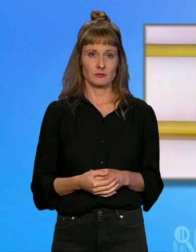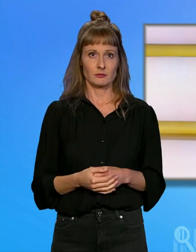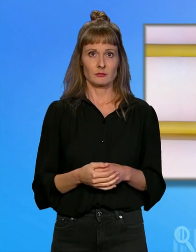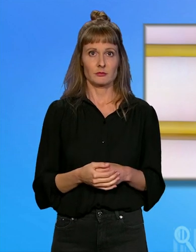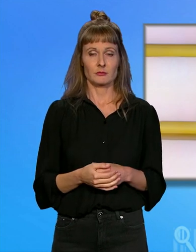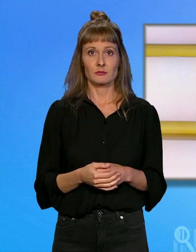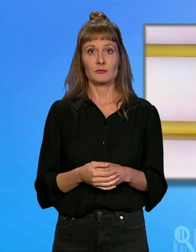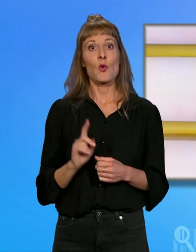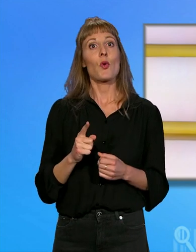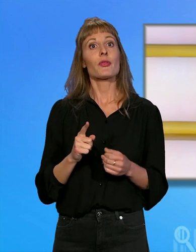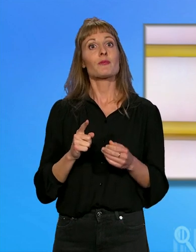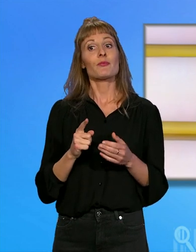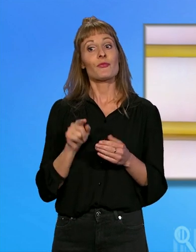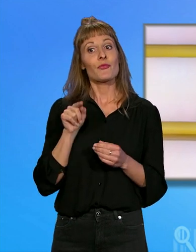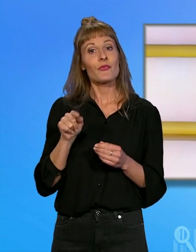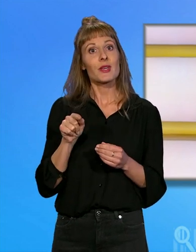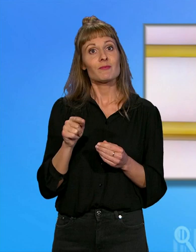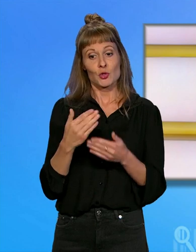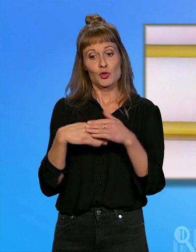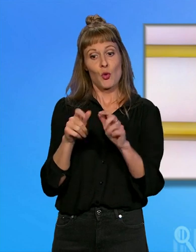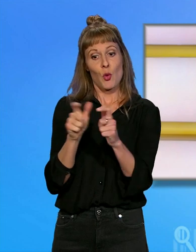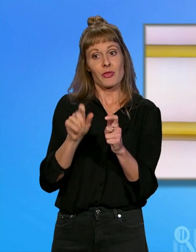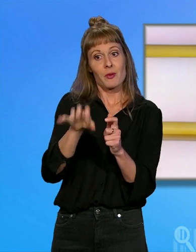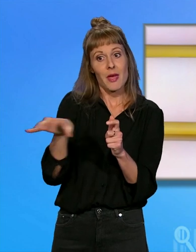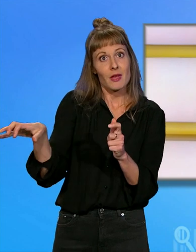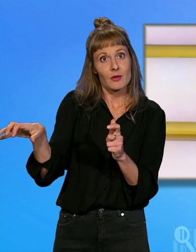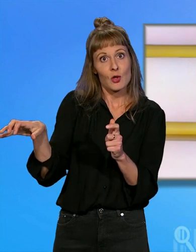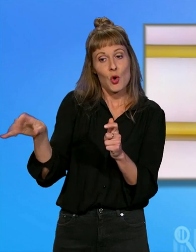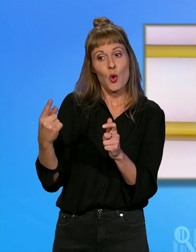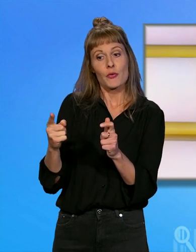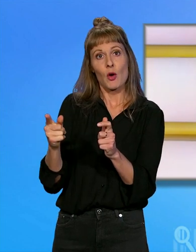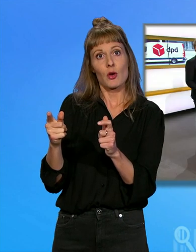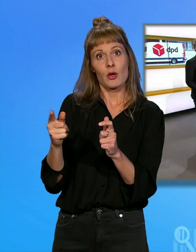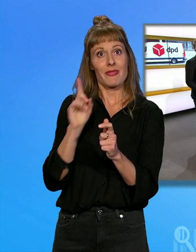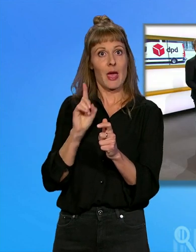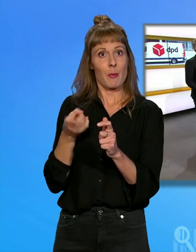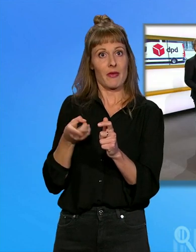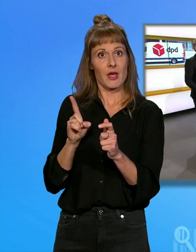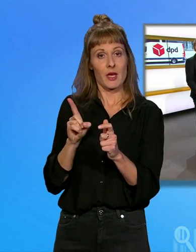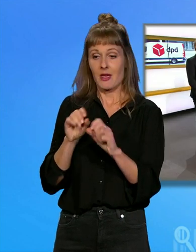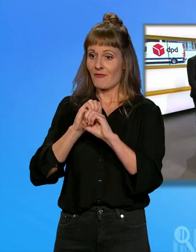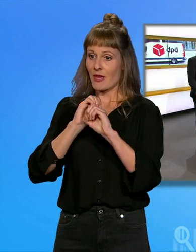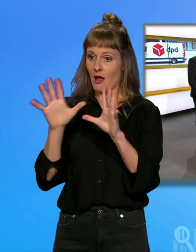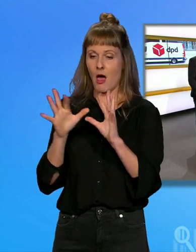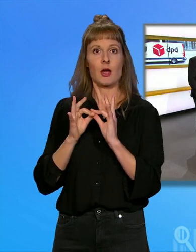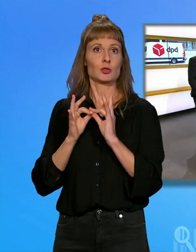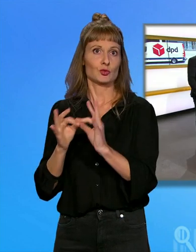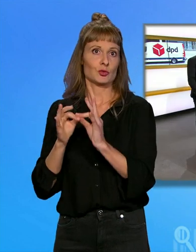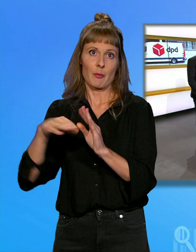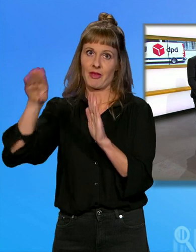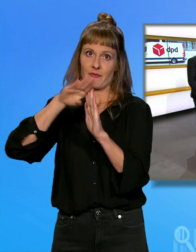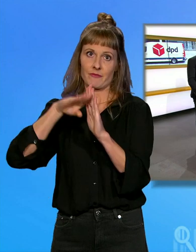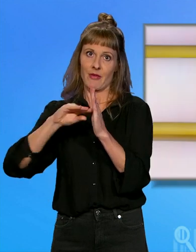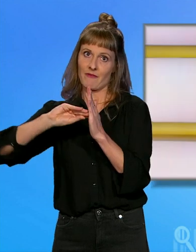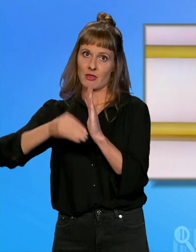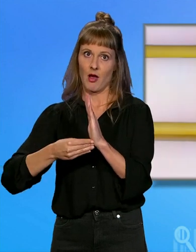die vertragliche Verpflichtung ist in dem Innenverhältnis zwischen DPD und Subunternehmer auch klar geregelt. Und dazu gehört